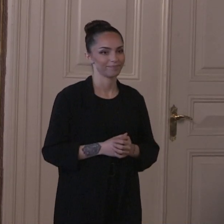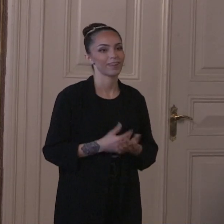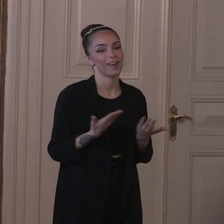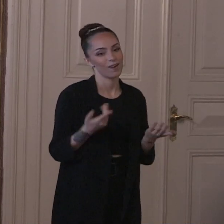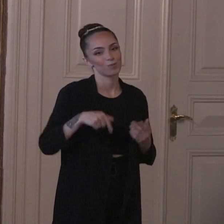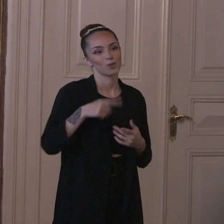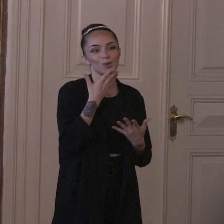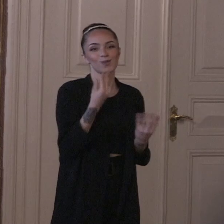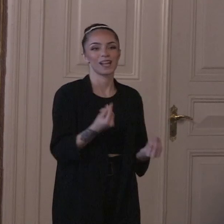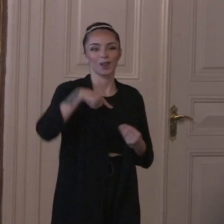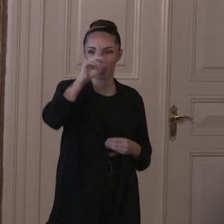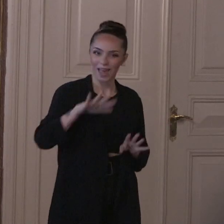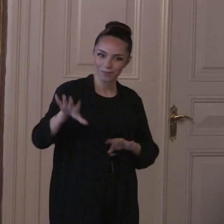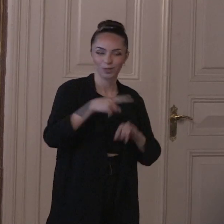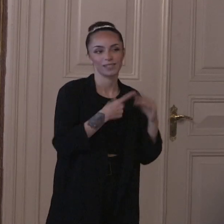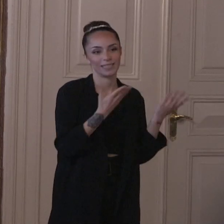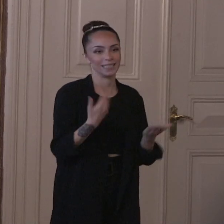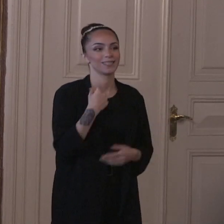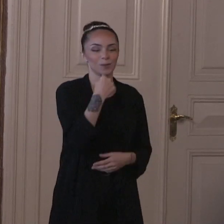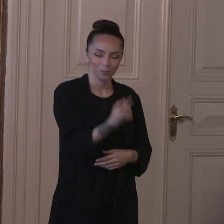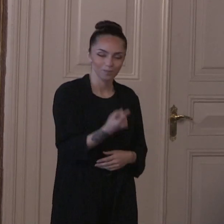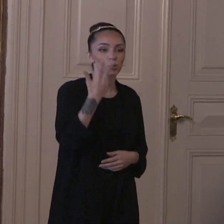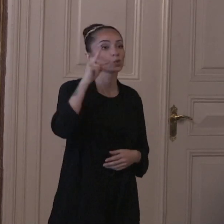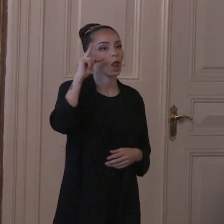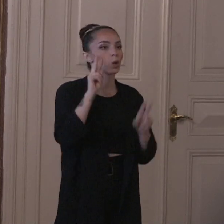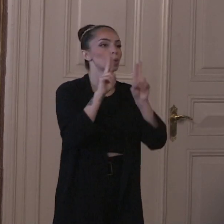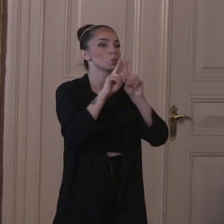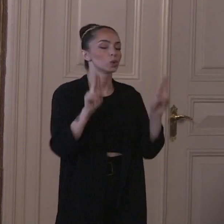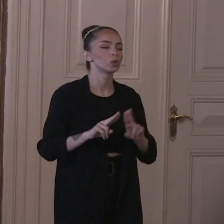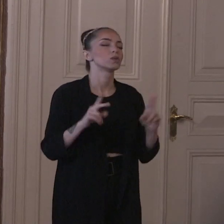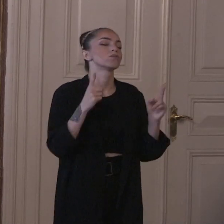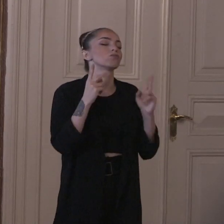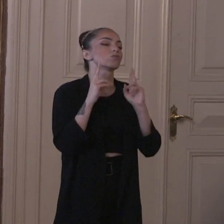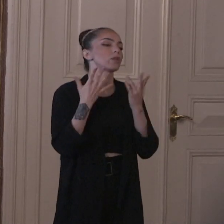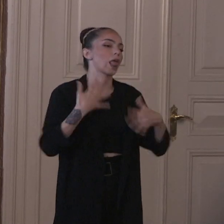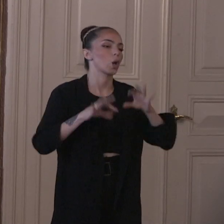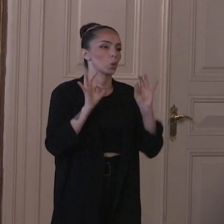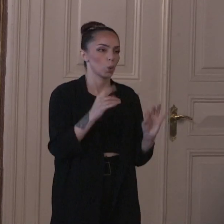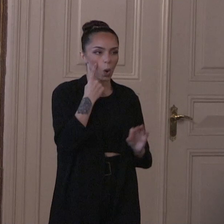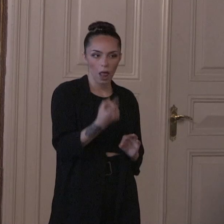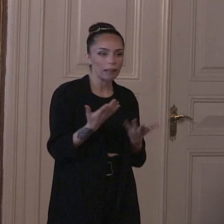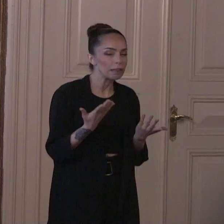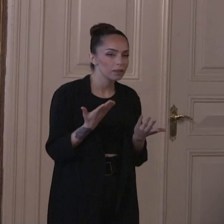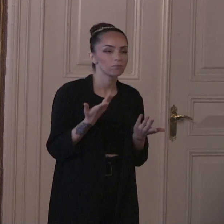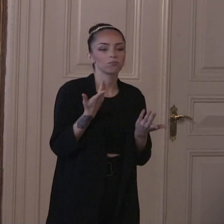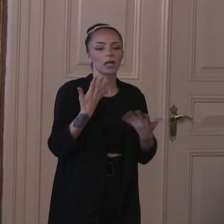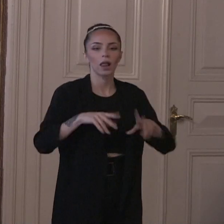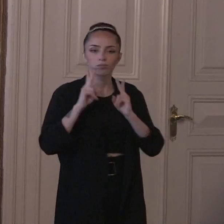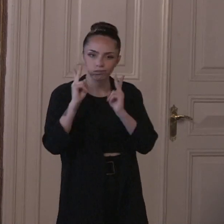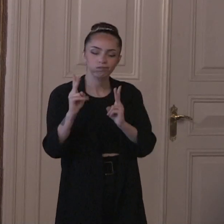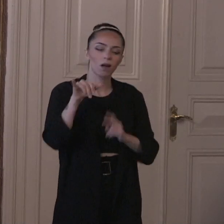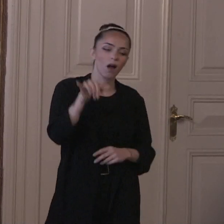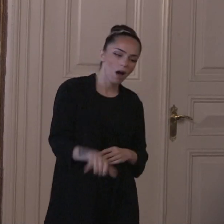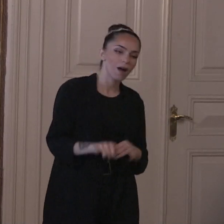güzel günümüze hoş geldiniz diyorum. 3 Aralık Uluslararası Engelliler Günü, engellilerin haklarının ve